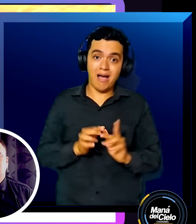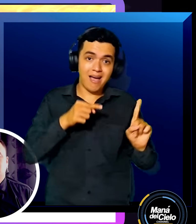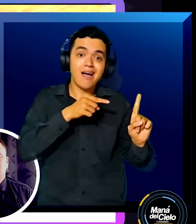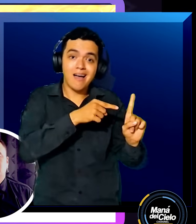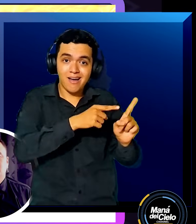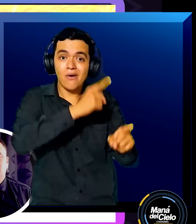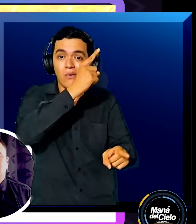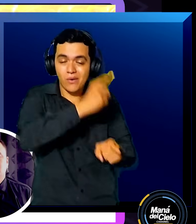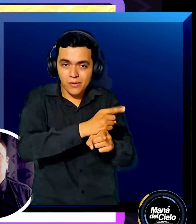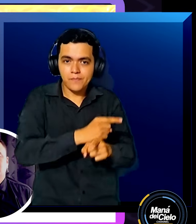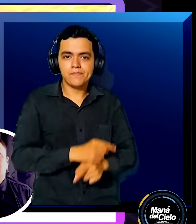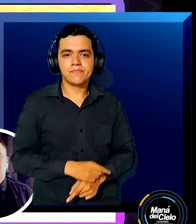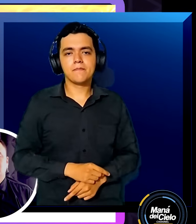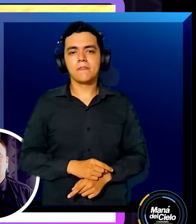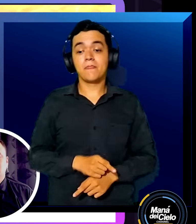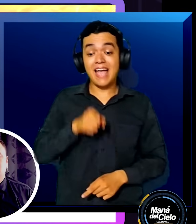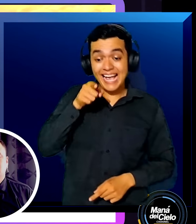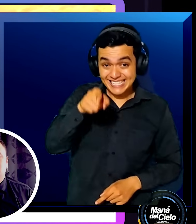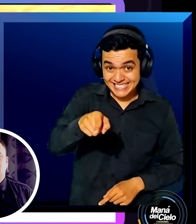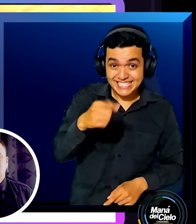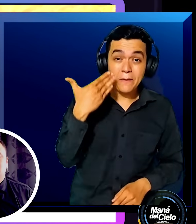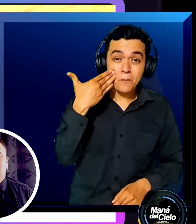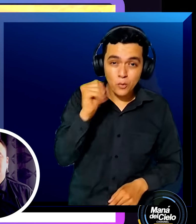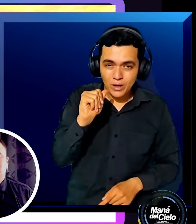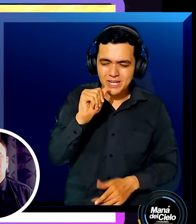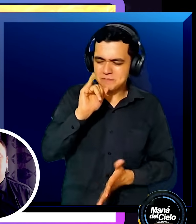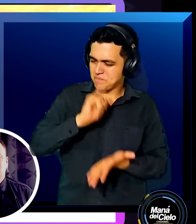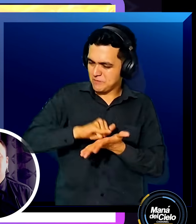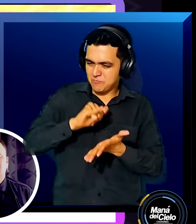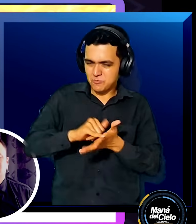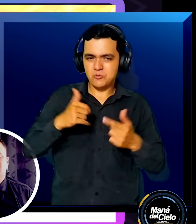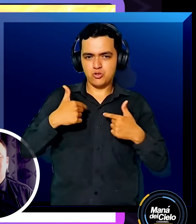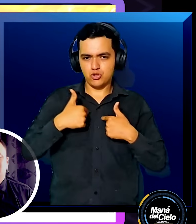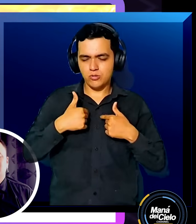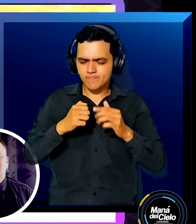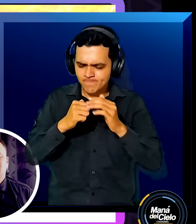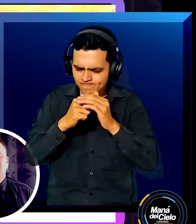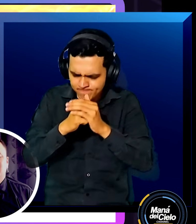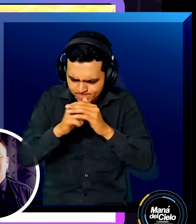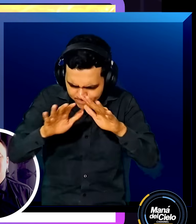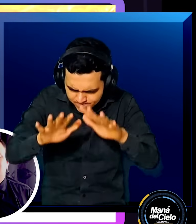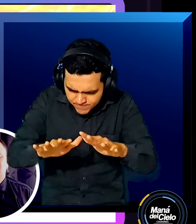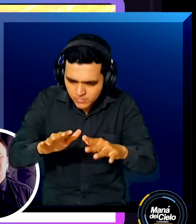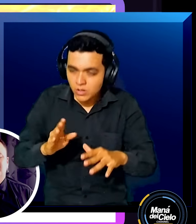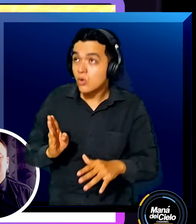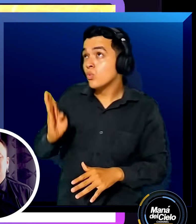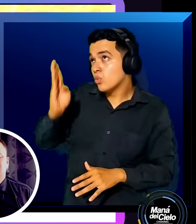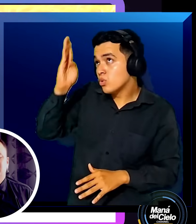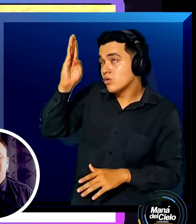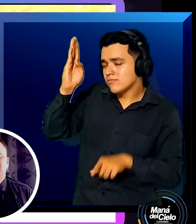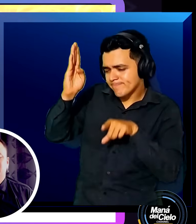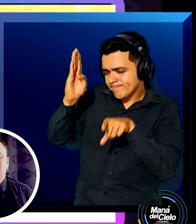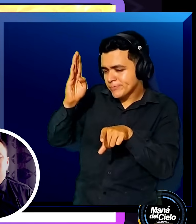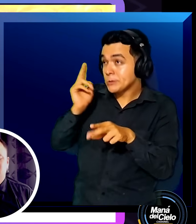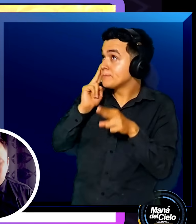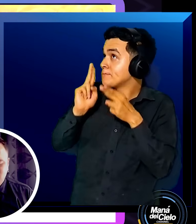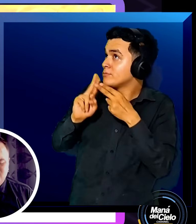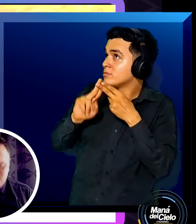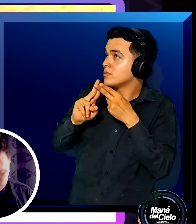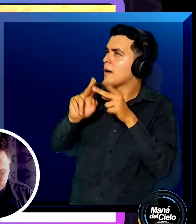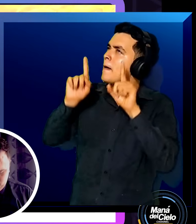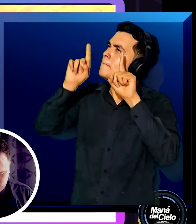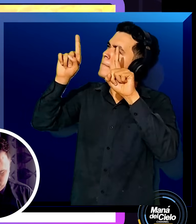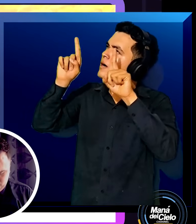el miércoles, yo voy a estar aquí desde las 7 de la mañana y parte del día, así que te espero a cualquier hora. Y la muchacha